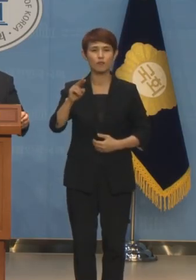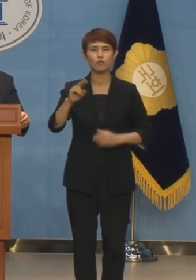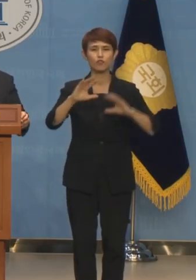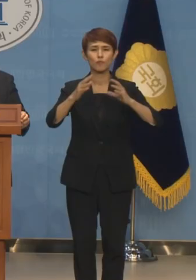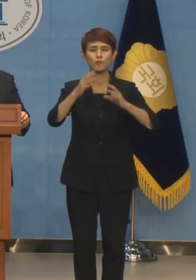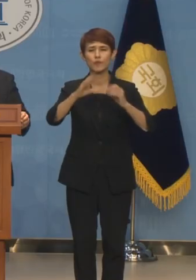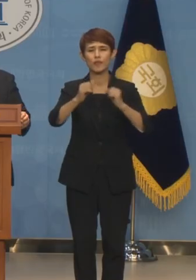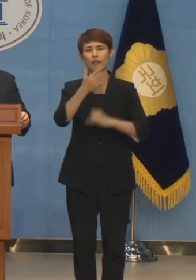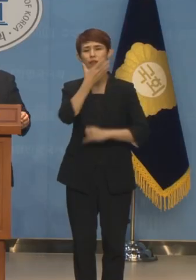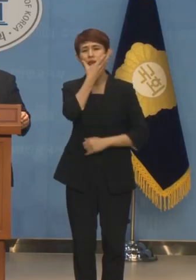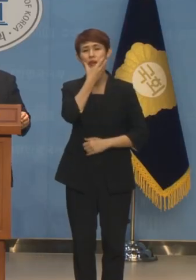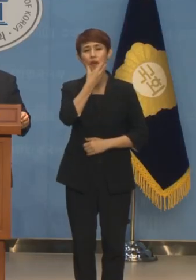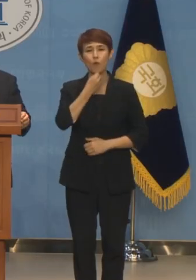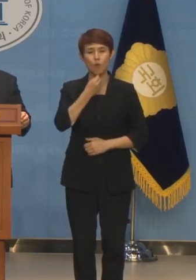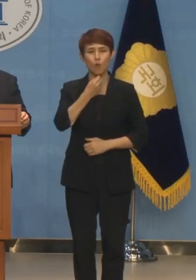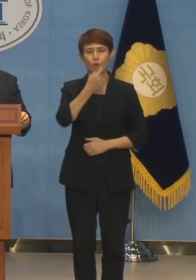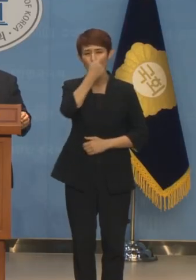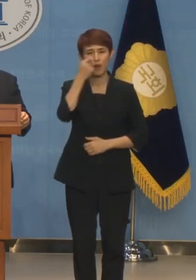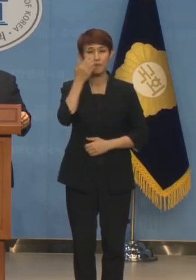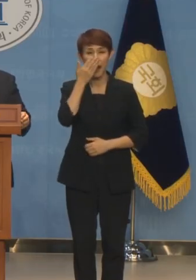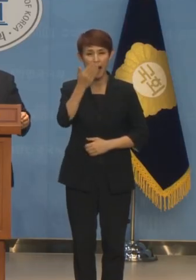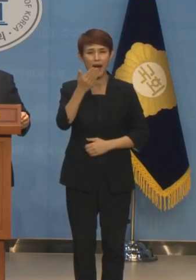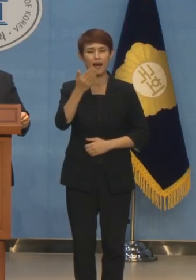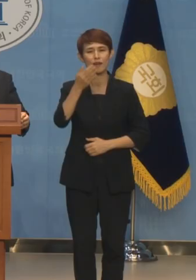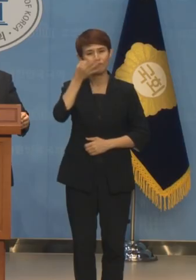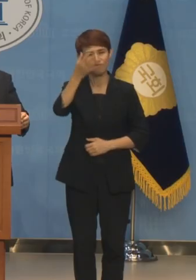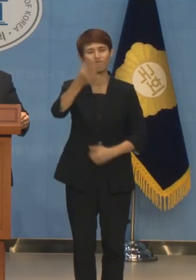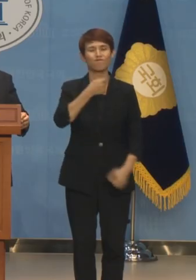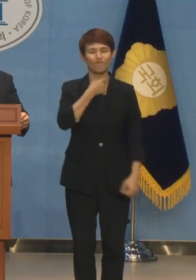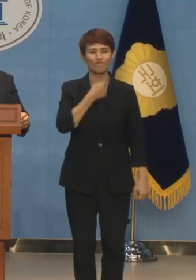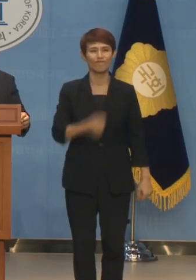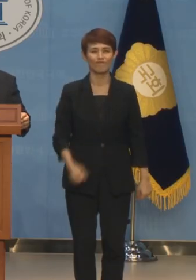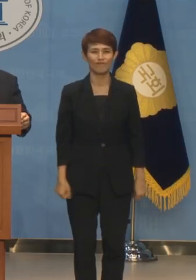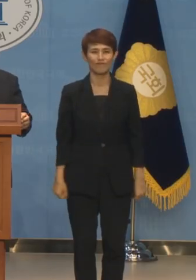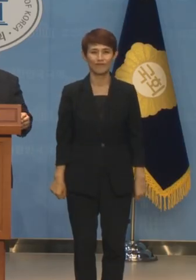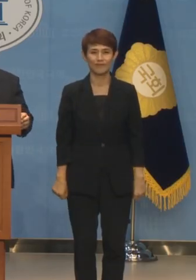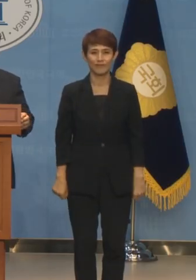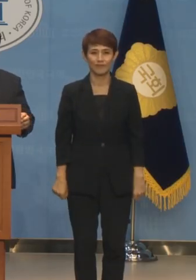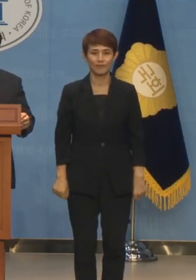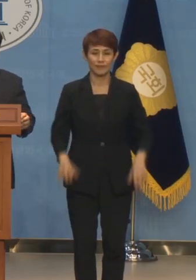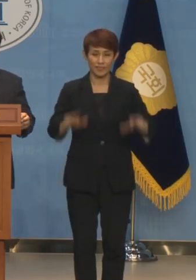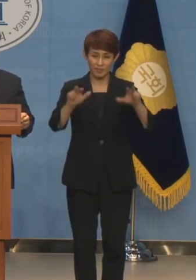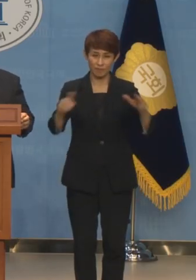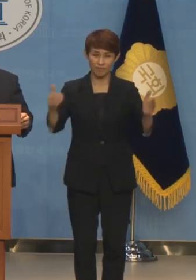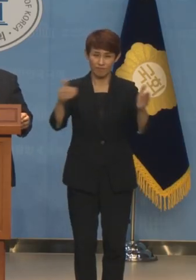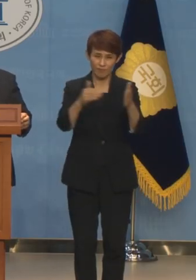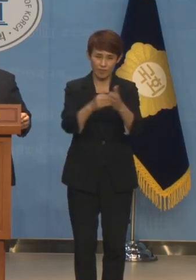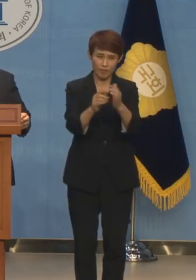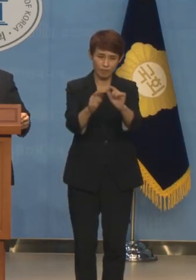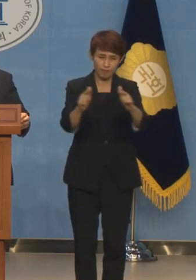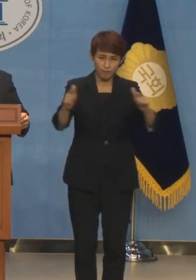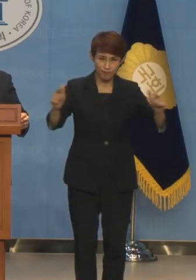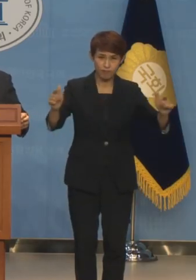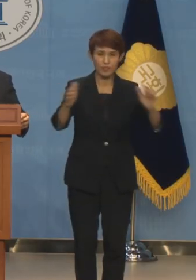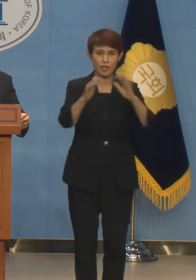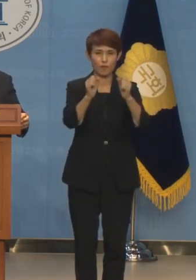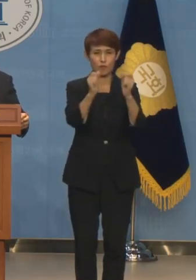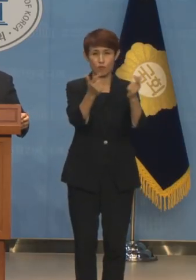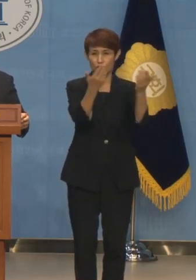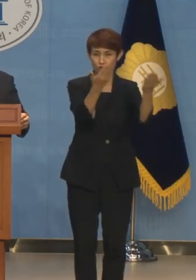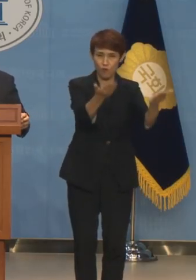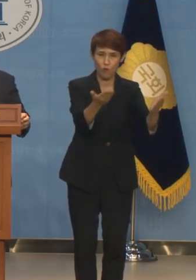국민의 행복을 보장할 수 있다는 것을 꼭 보여드리겠습니다. 그동안 다양한 인재들에게 기회를